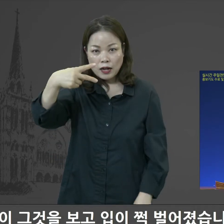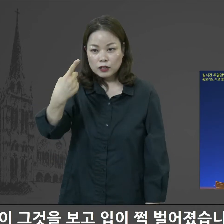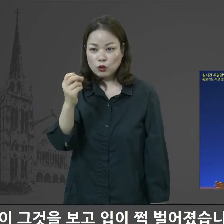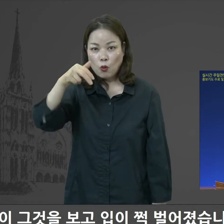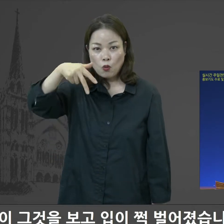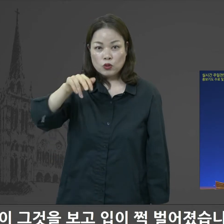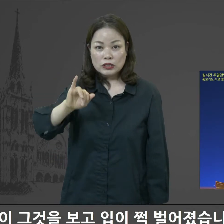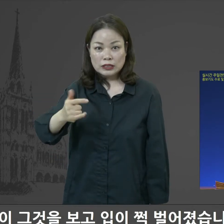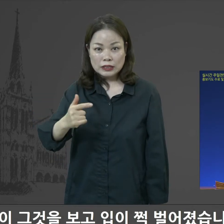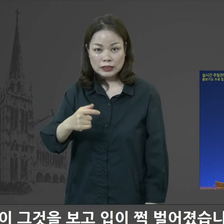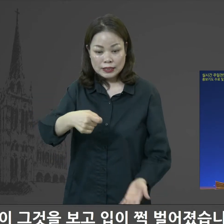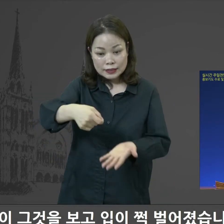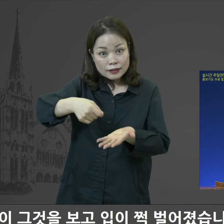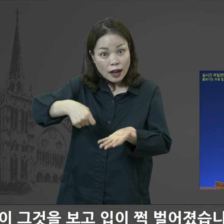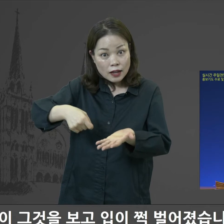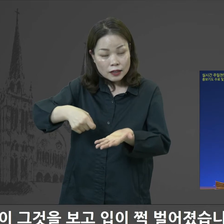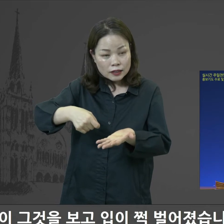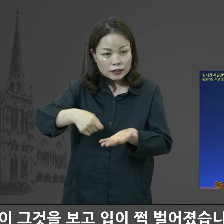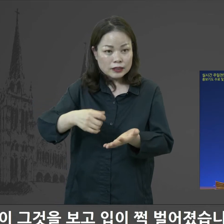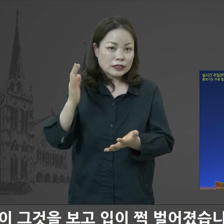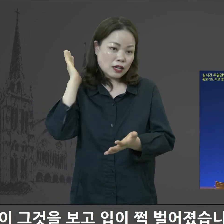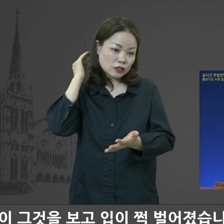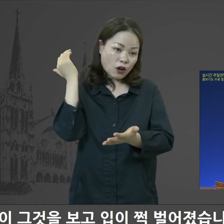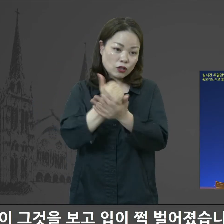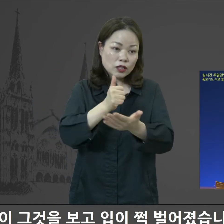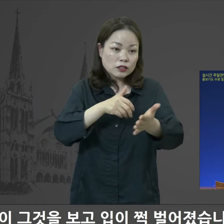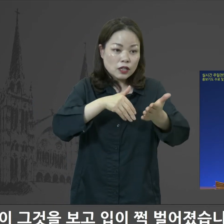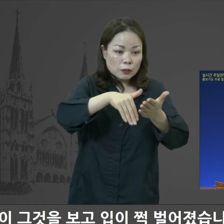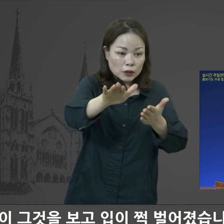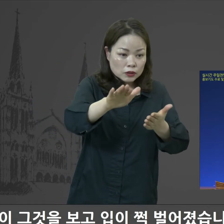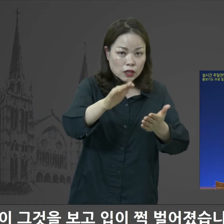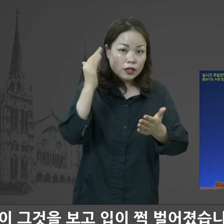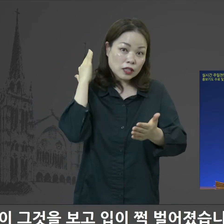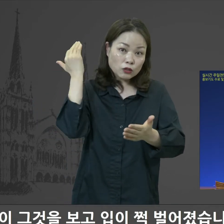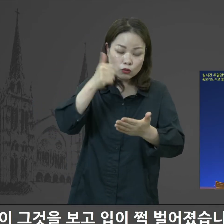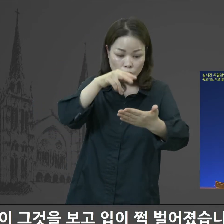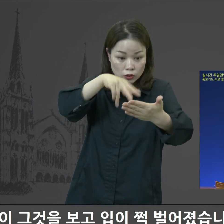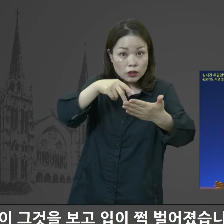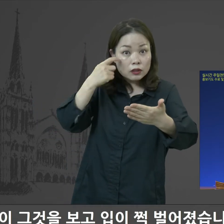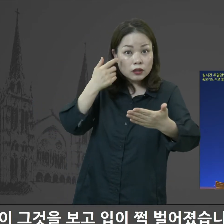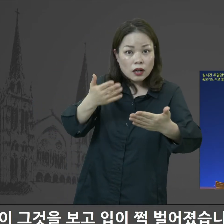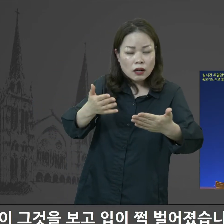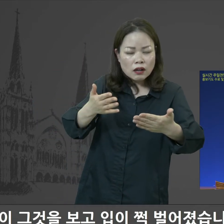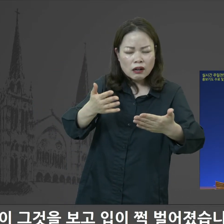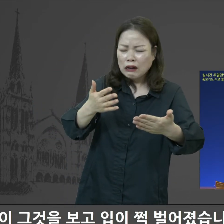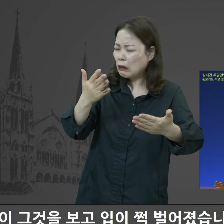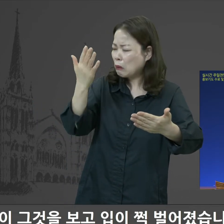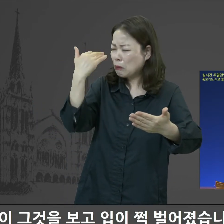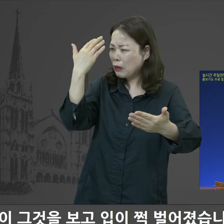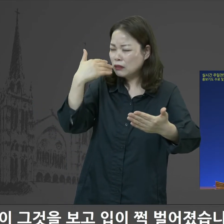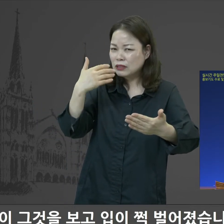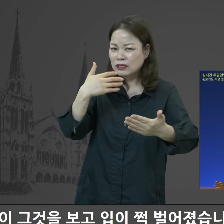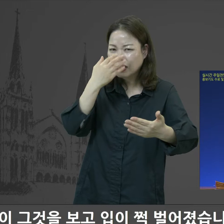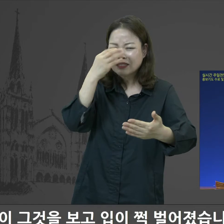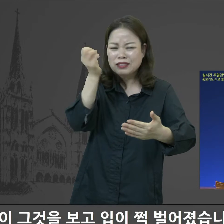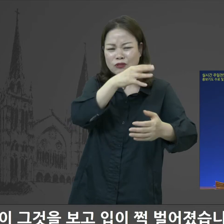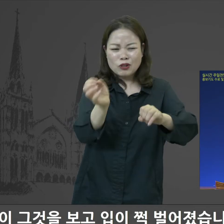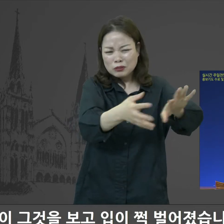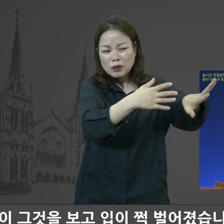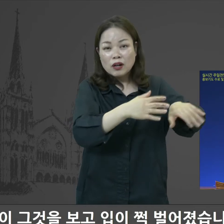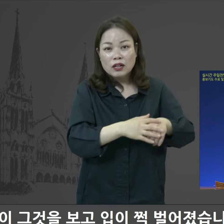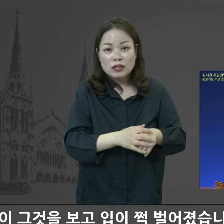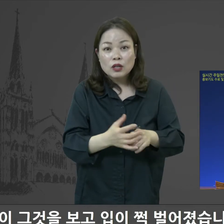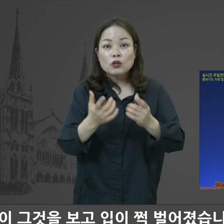쓰고 사인까지 했습니다. 그 공문을 청와대에 보냈습니다. 대통령이 볼까요? 안 볼까요? 안 보겠죠. 당연히 쓰레기통에 들어갈 것입니다.